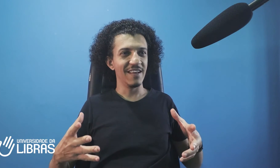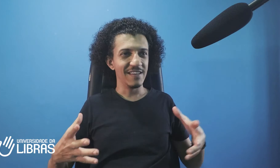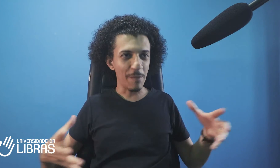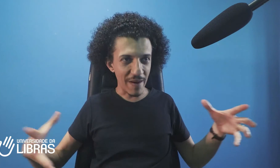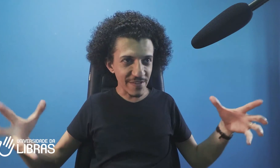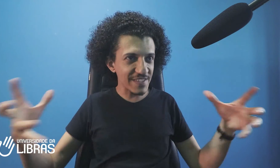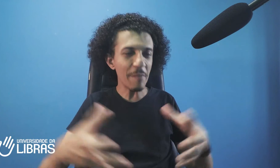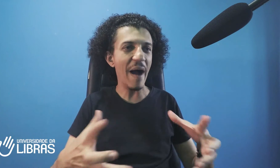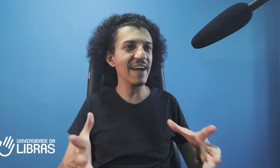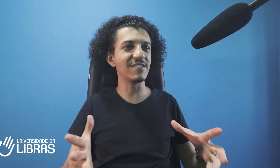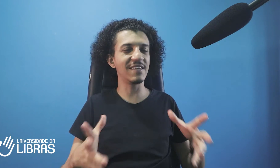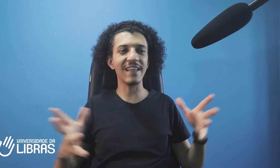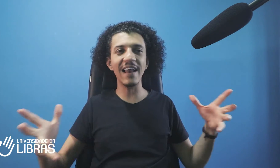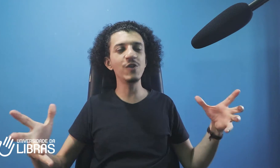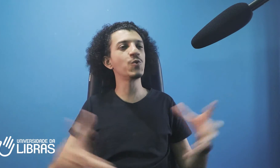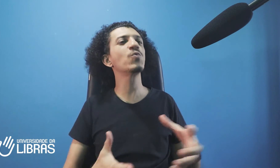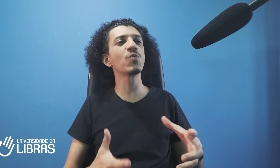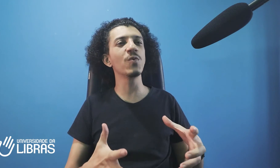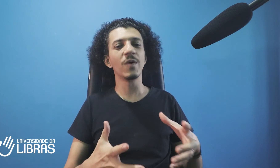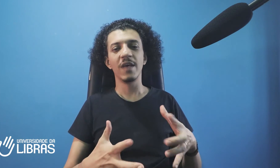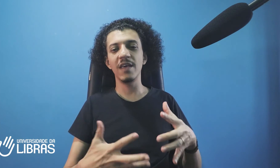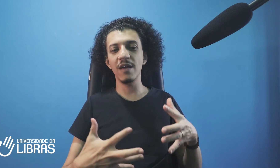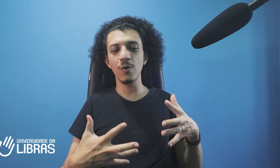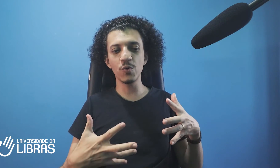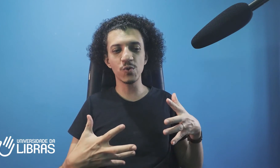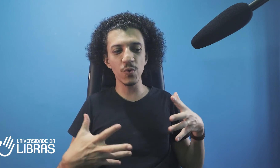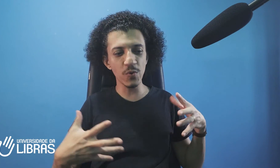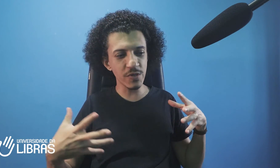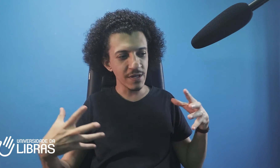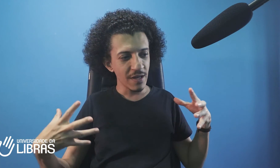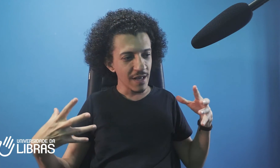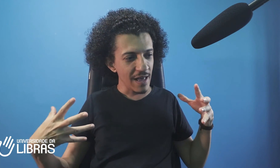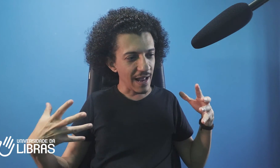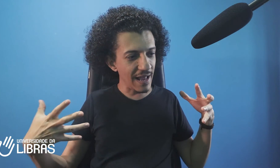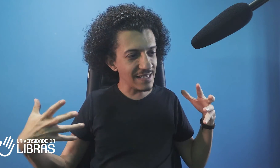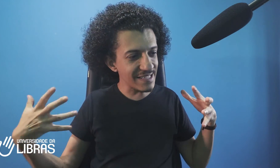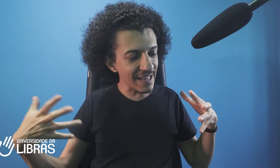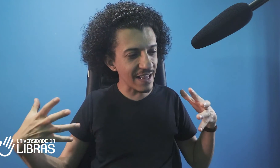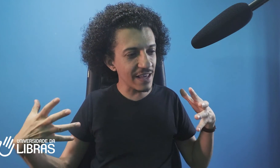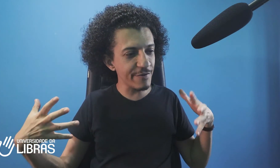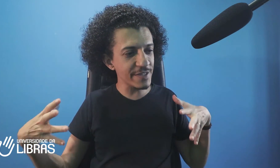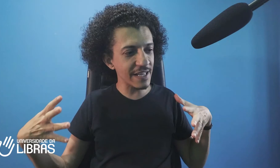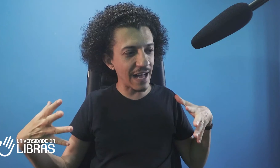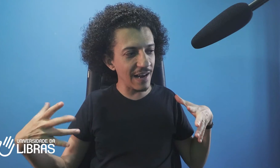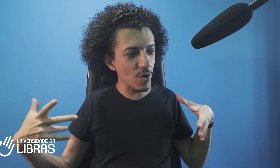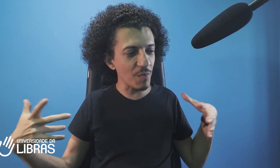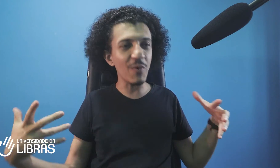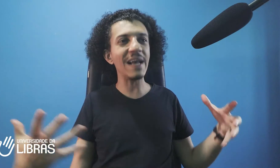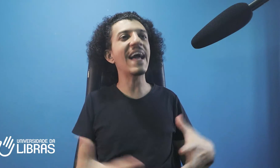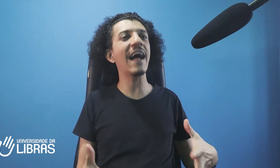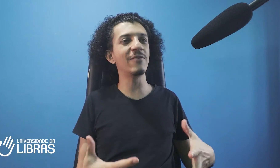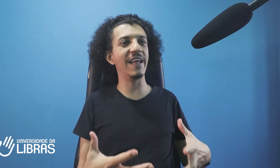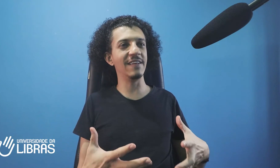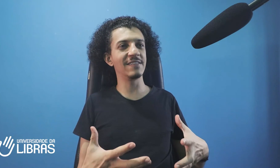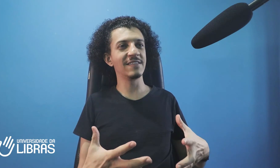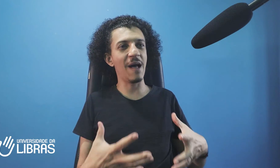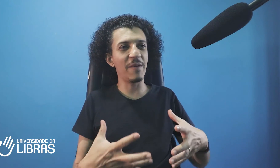você passa a fazer parte você tá ali junto E os surdos eles sentem que você tá ali como um aliado deles